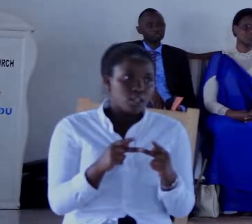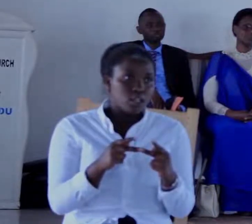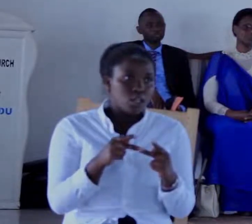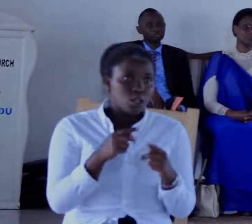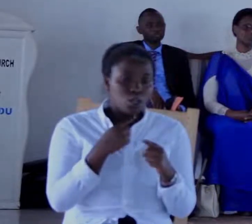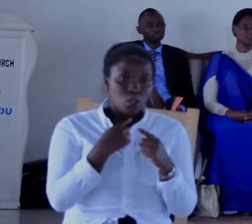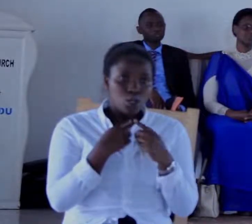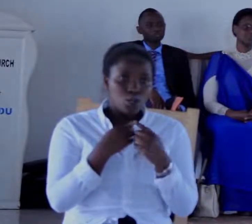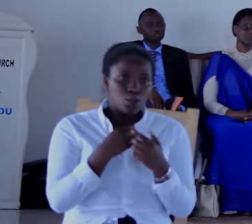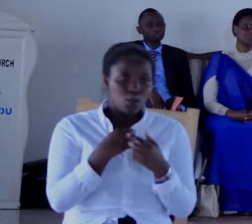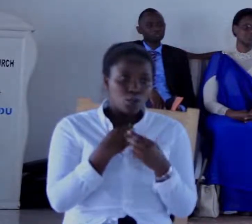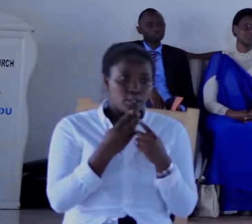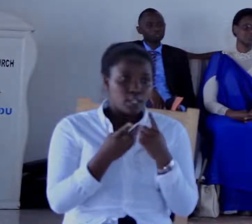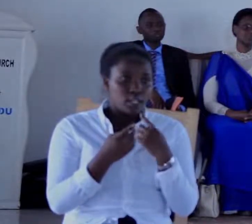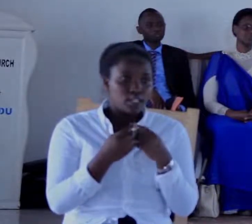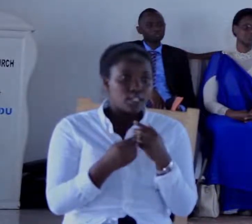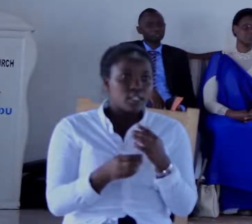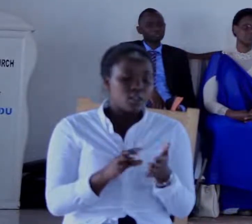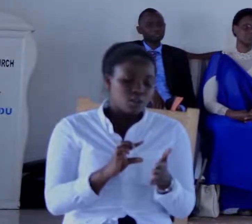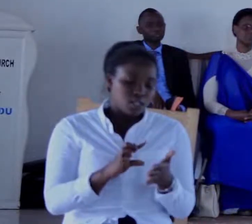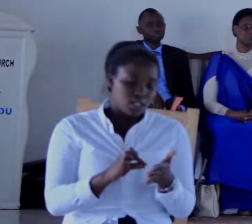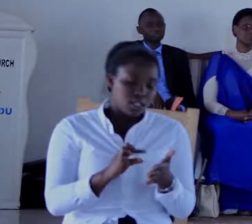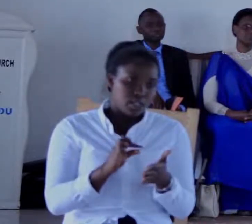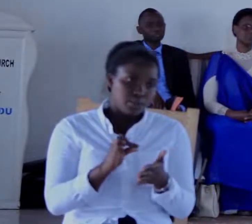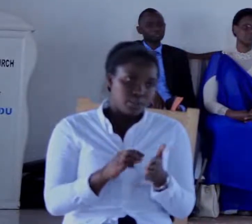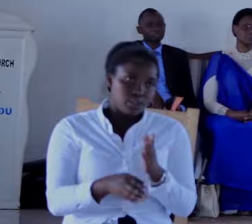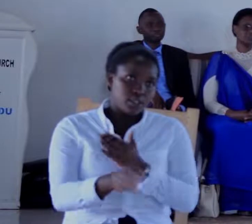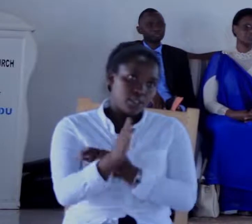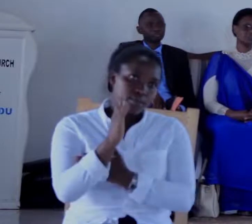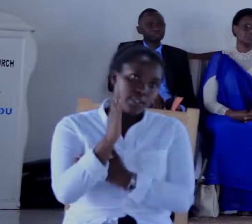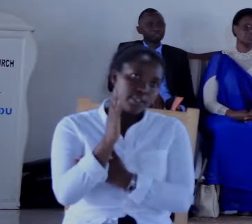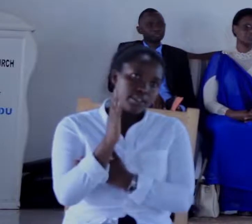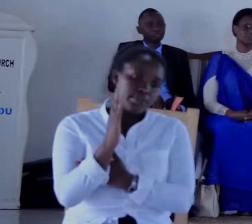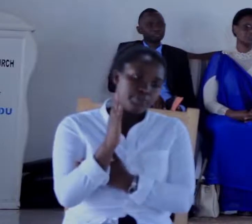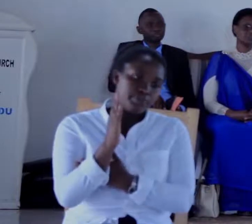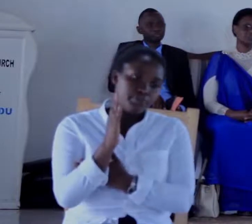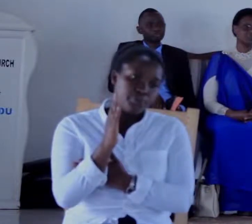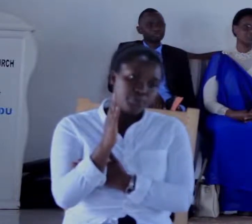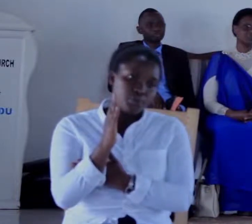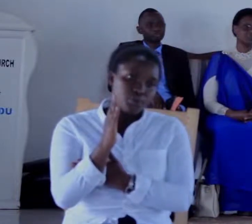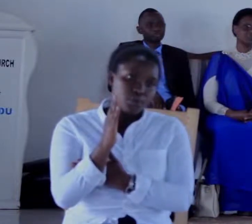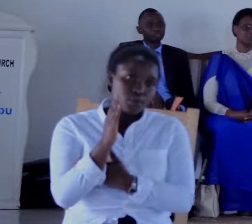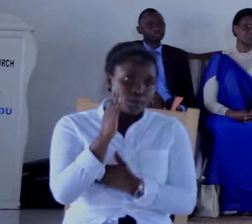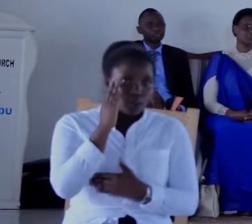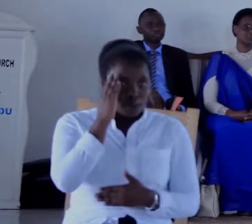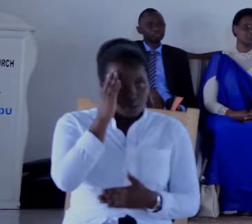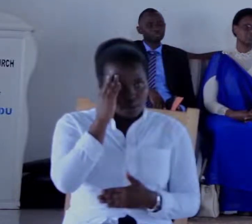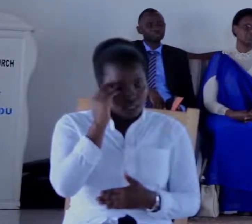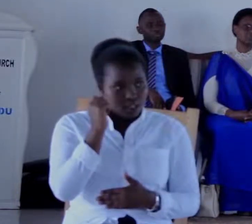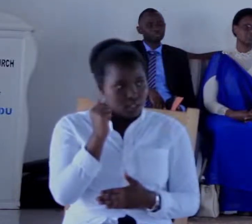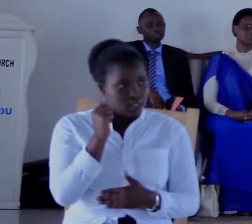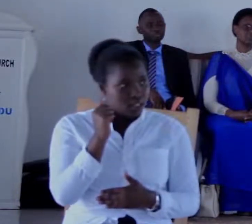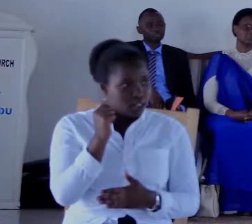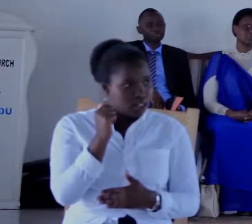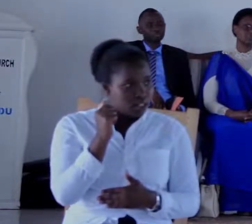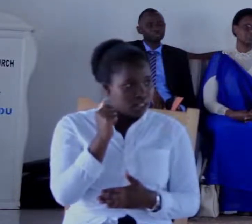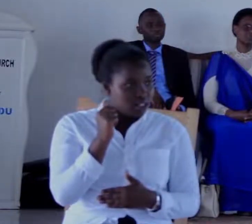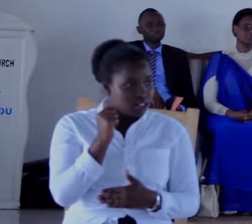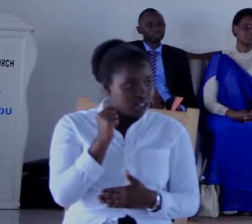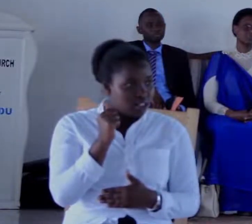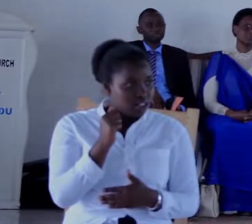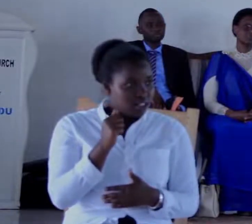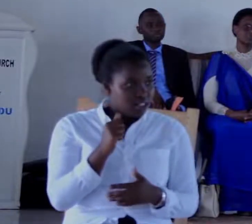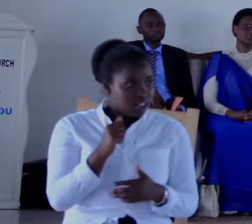ngo twebwe turi hano ku mpamvu yo kugira ngo tuzirikane ya nsanganyamatsiko yacu no guha